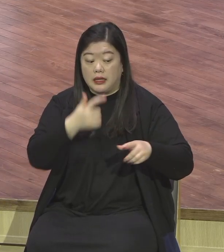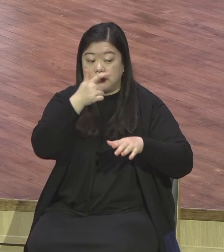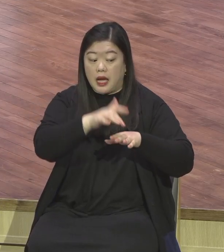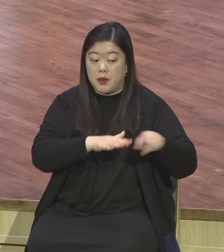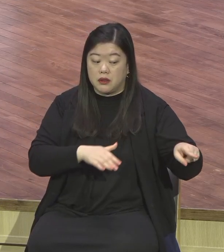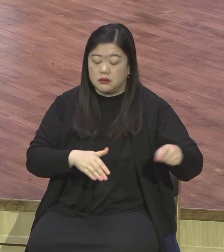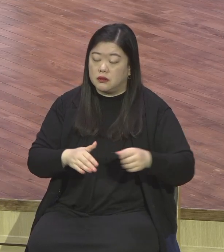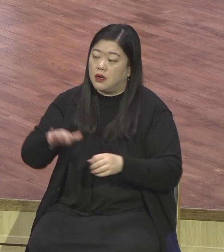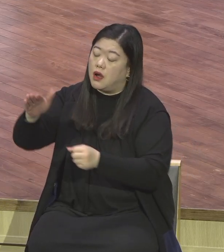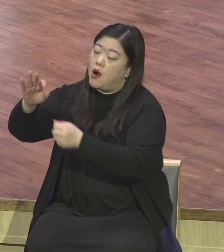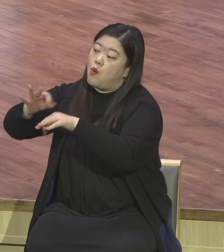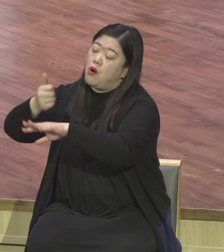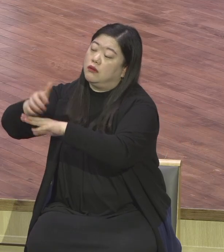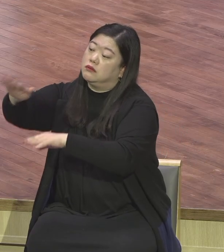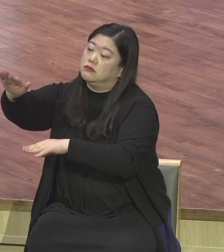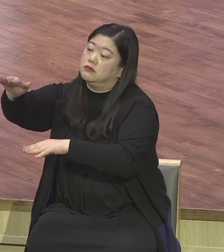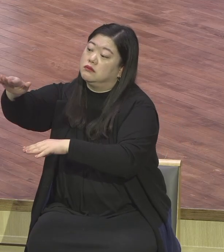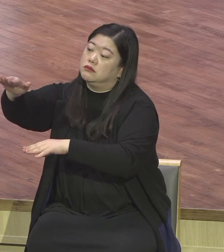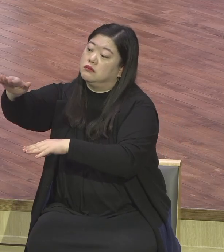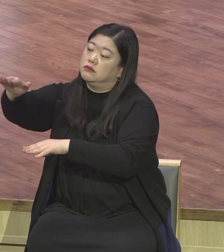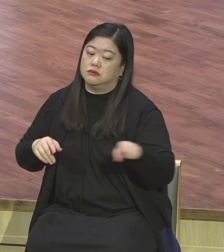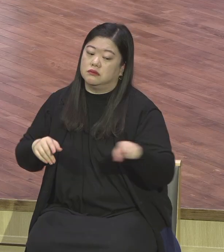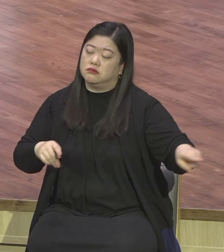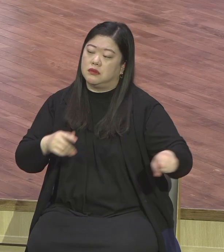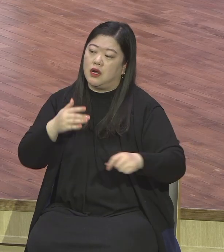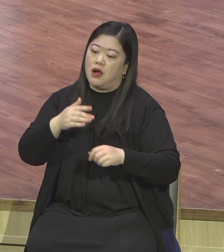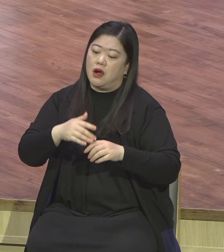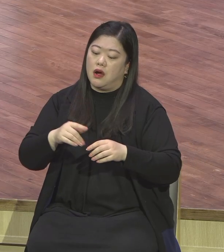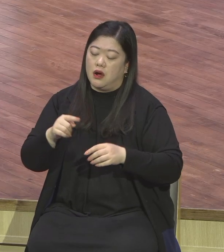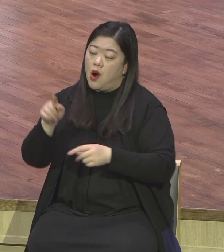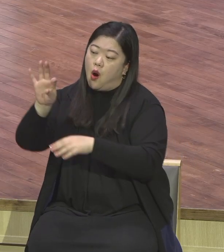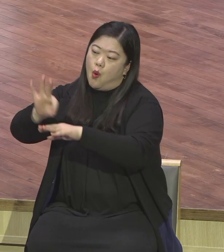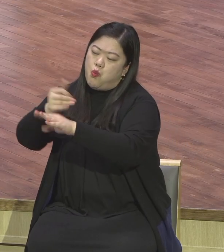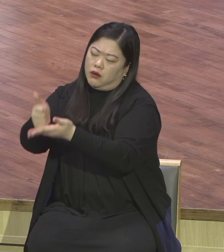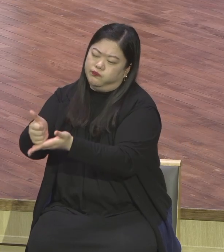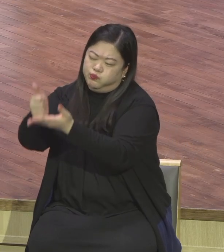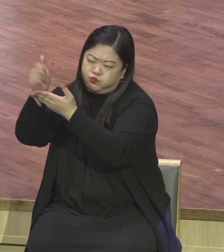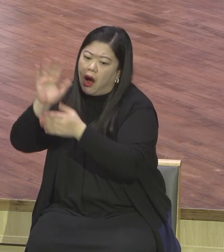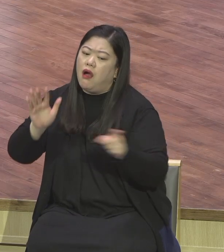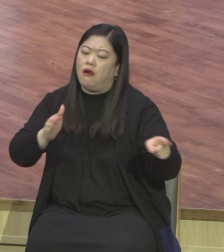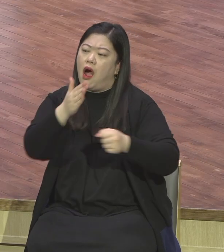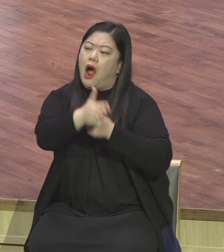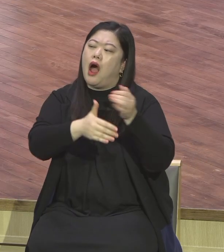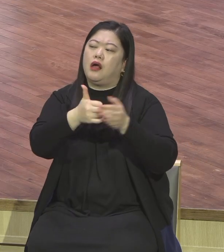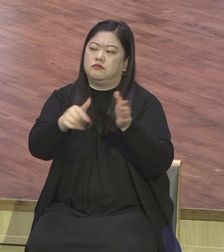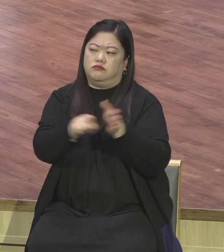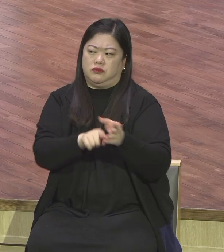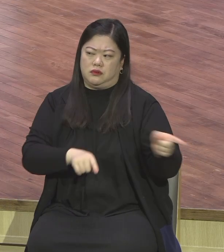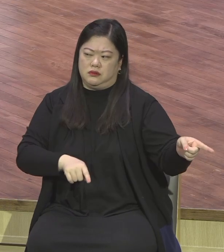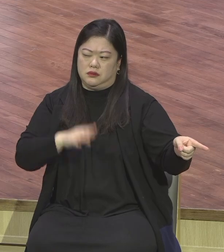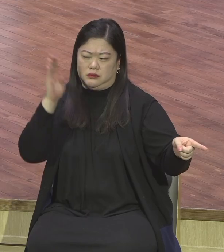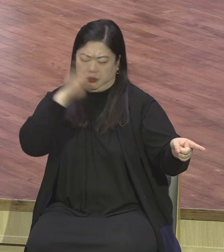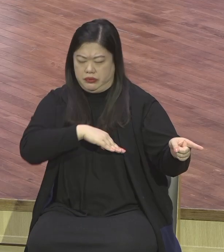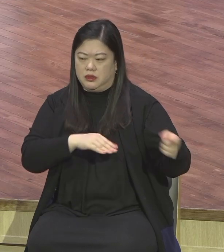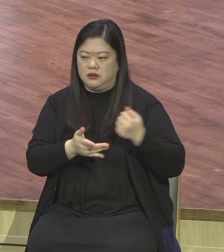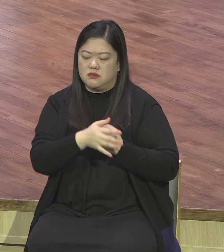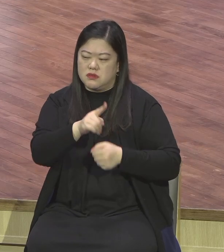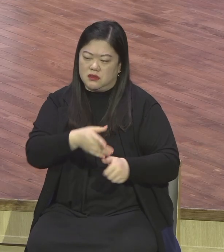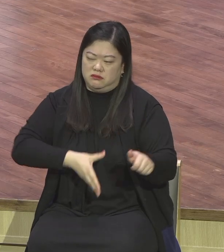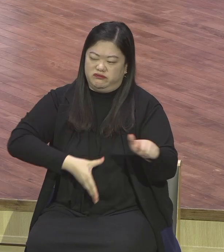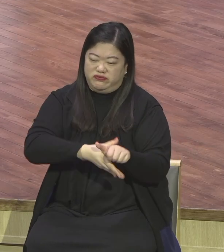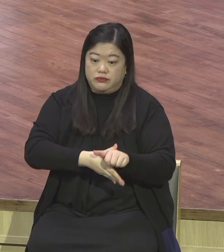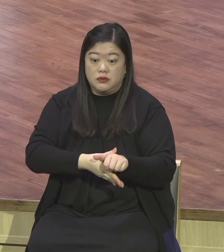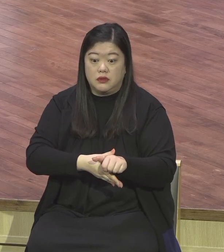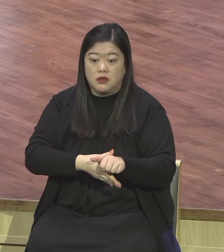절하는 자들 사자국을 넣읍시다 왕 뭣도 모르고 각지에 분 거예요 그러니까 사단이